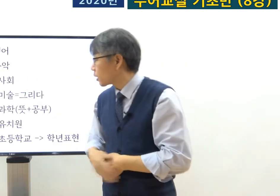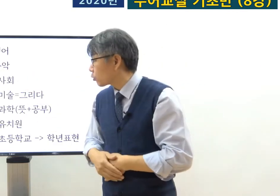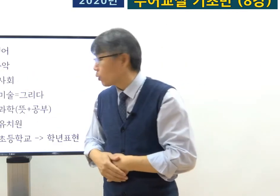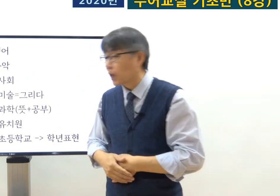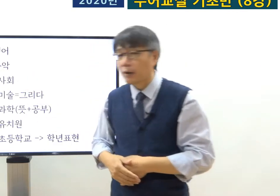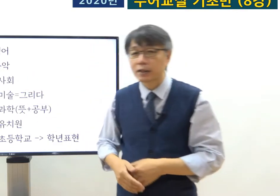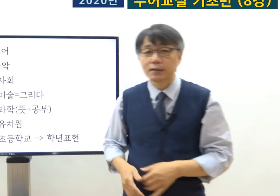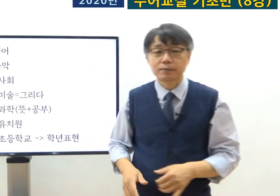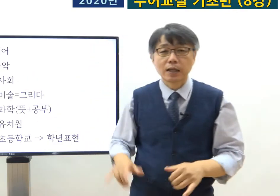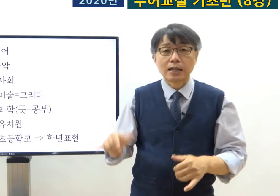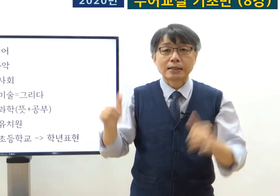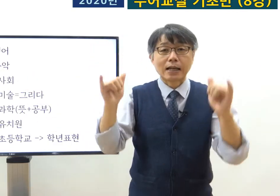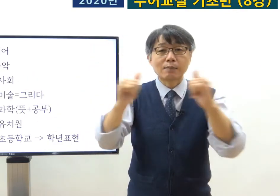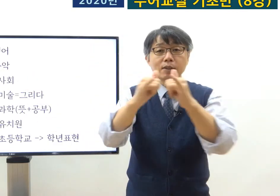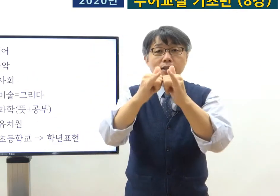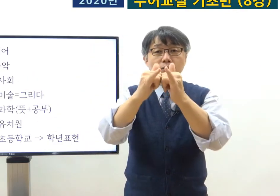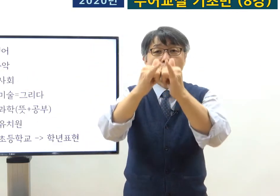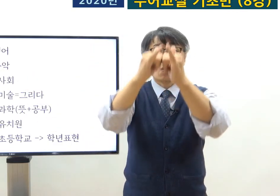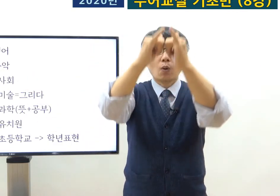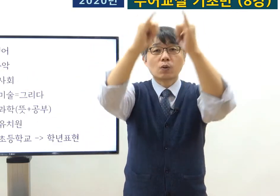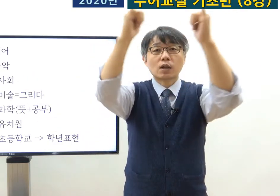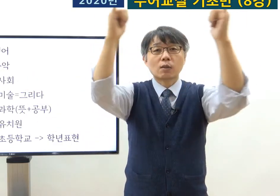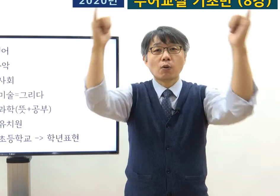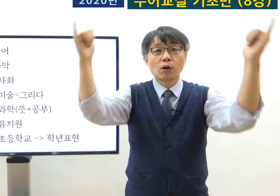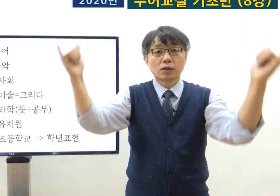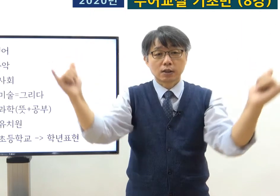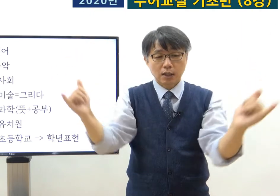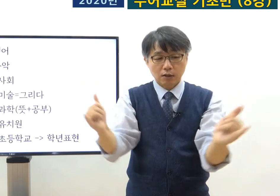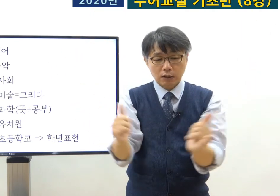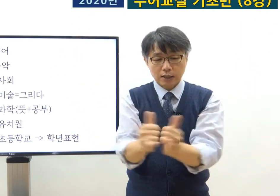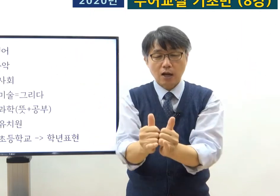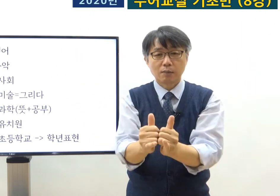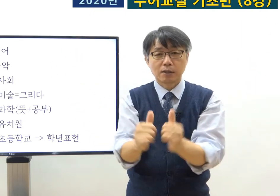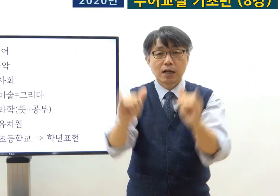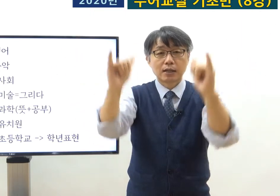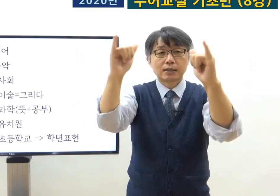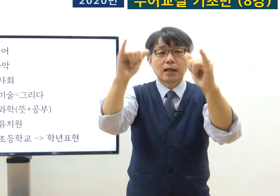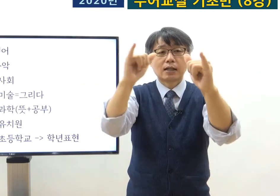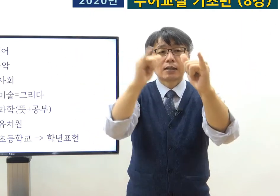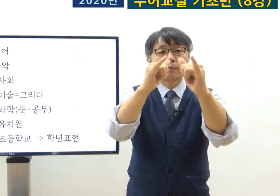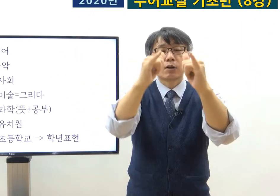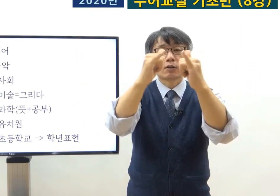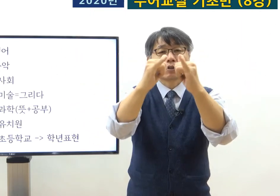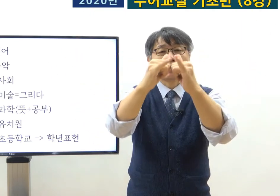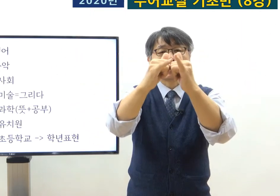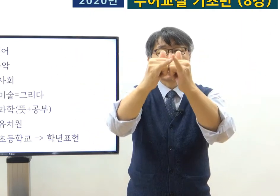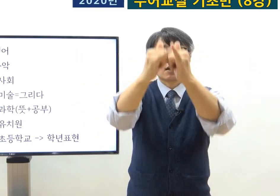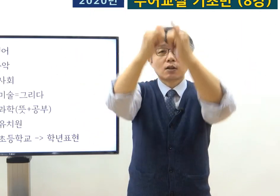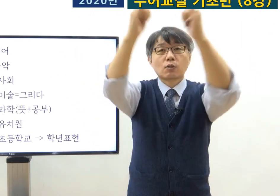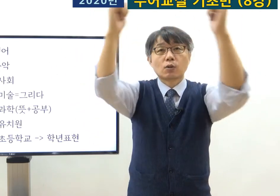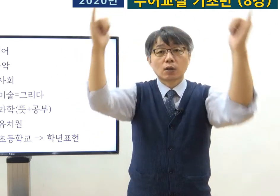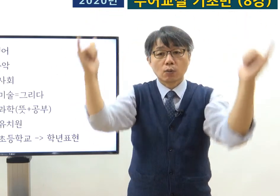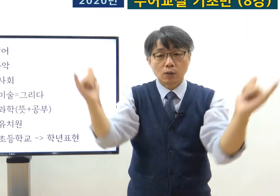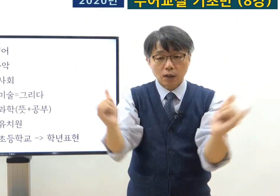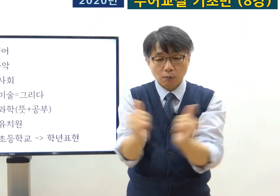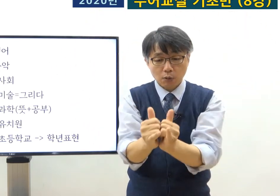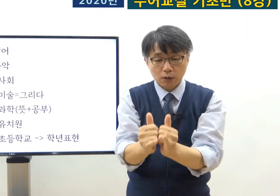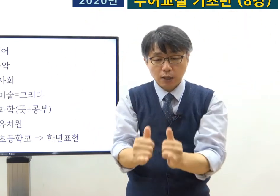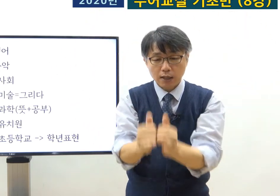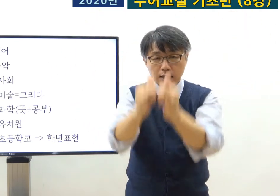했죠. 사회는 사람들이 동그랗게 모여 있는 거잖아요. 이게 사회입니다. 자, 남성, 여성 이렇게 동그랗게 모여 있는 게